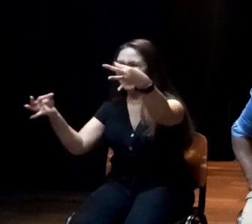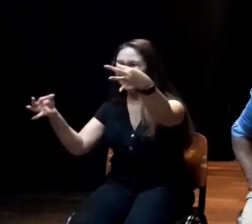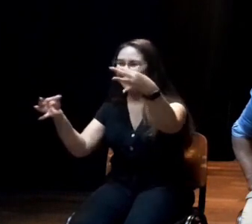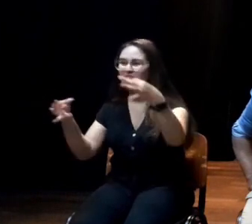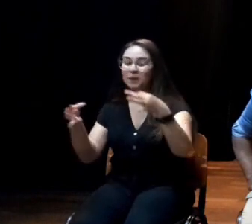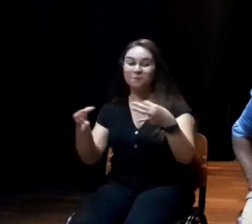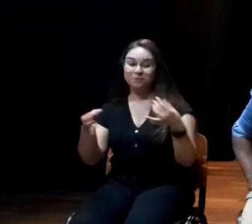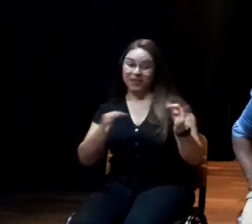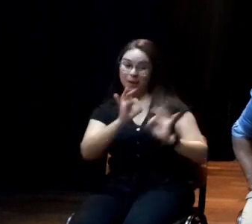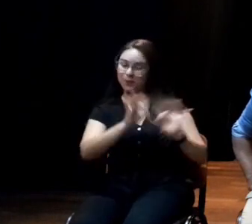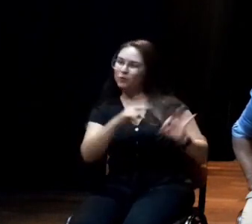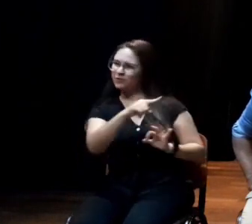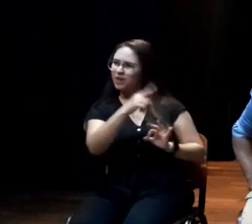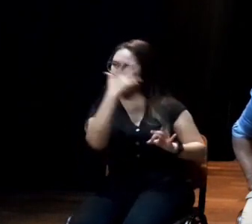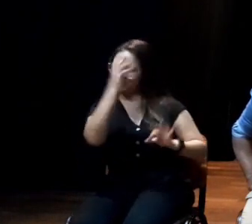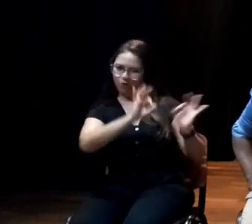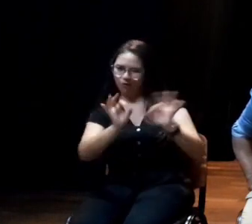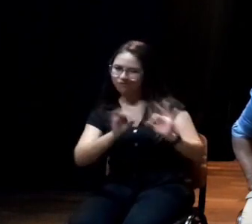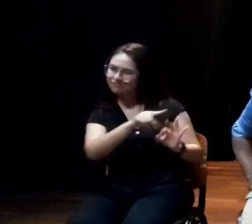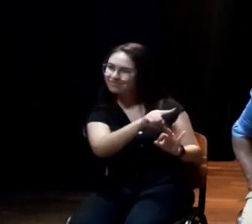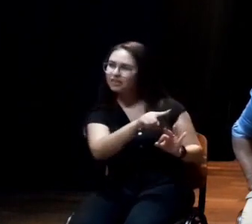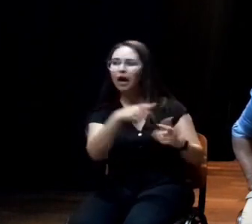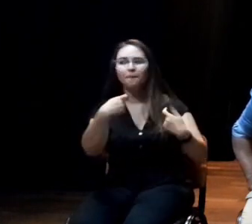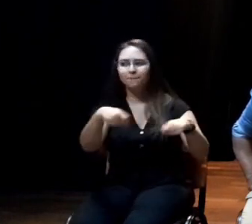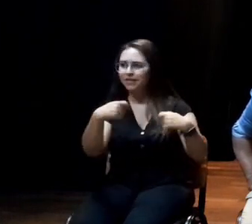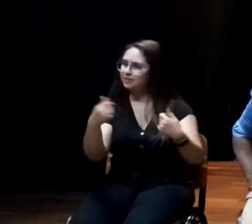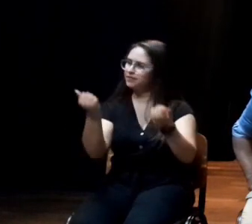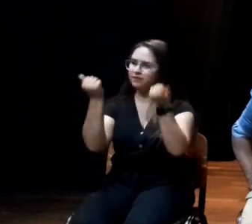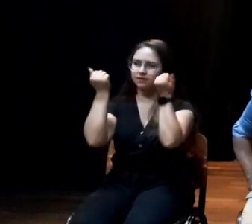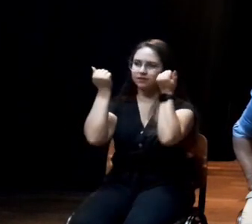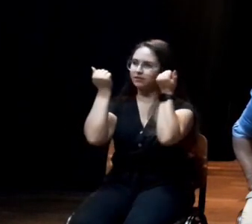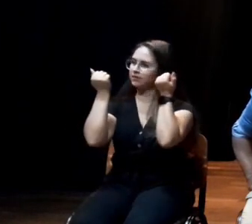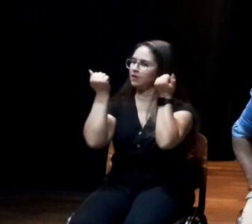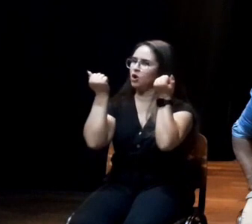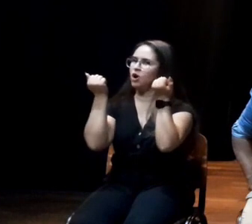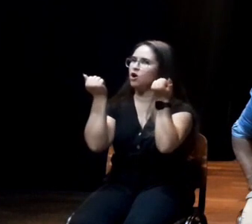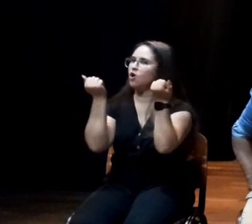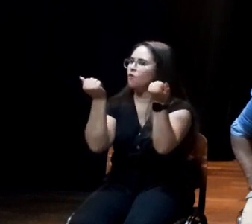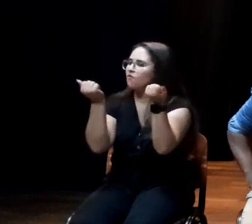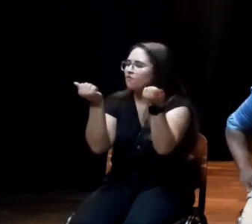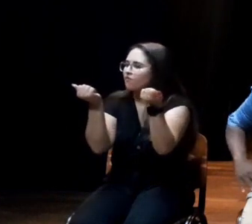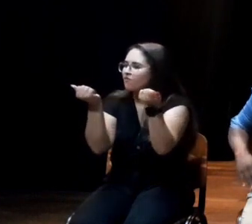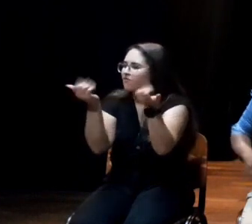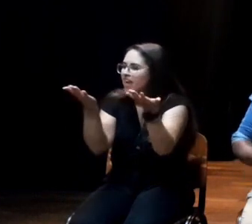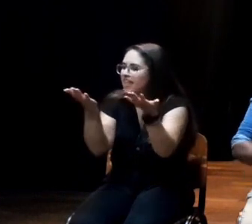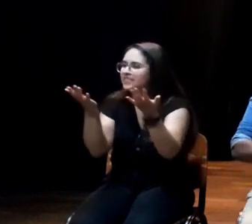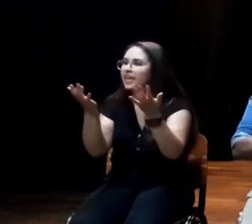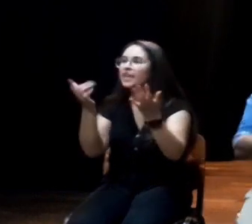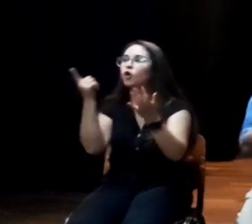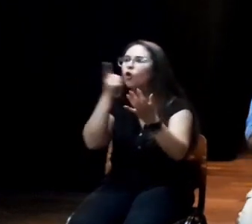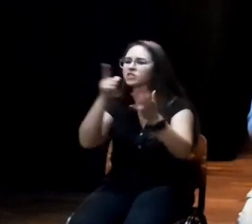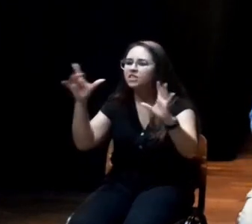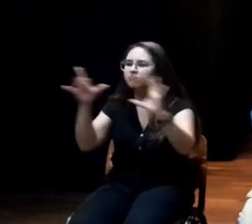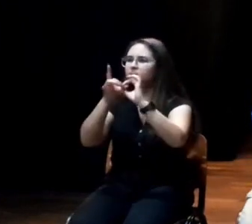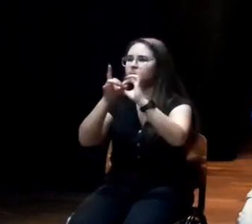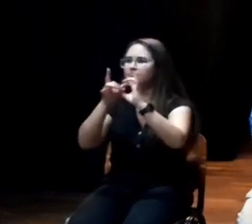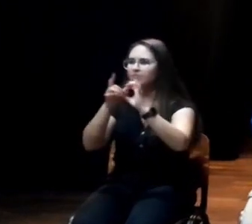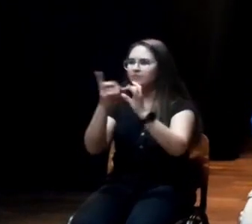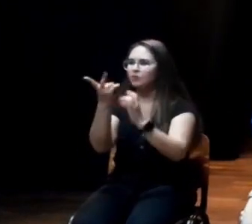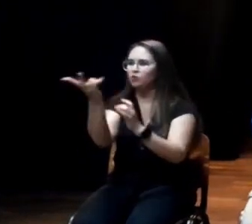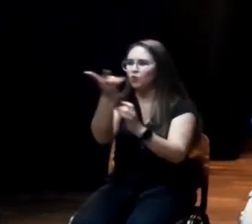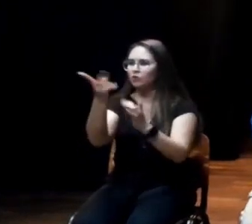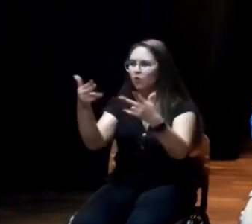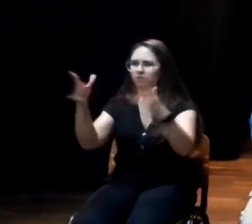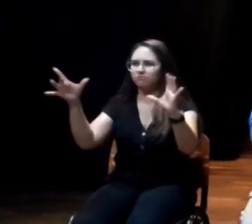de encontro com o que ela falou, tem que promover e juntar essas duas coisas para que